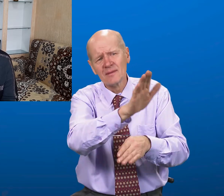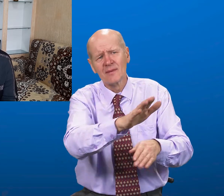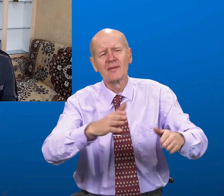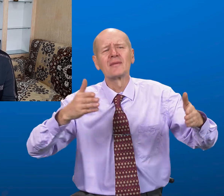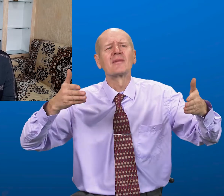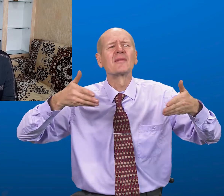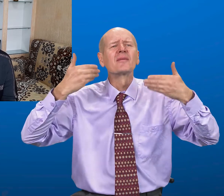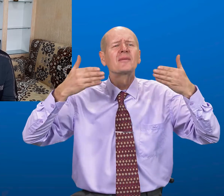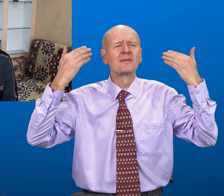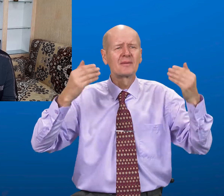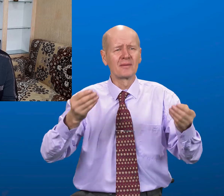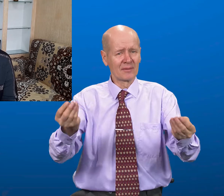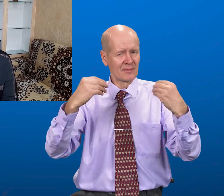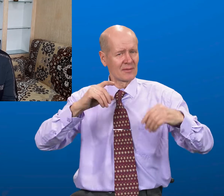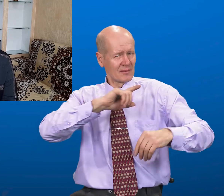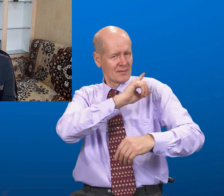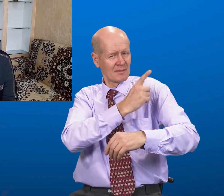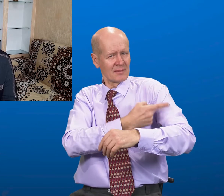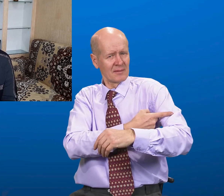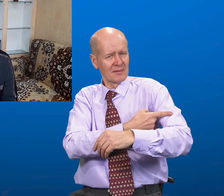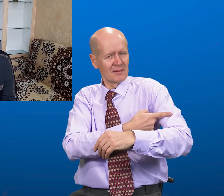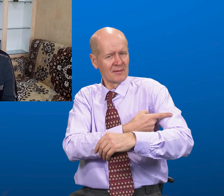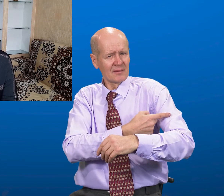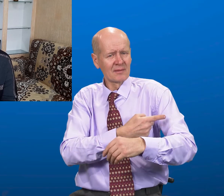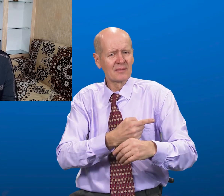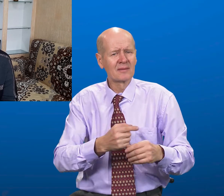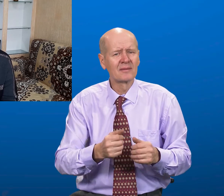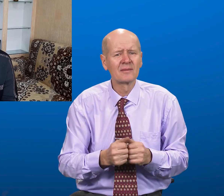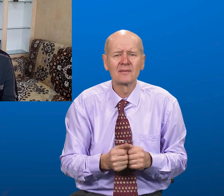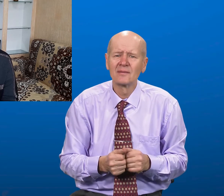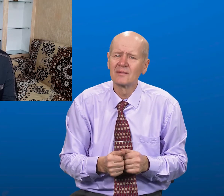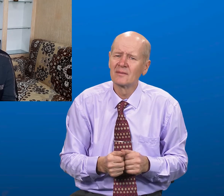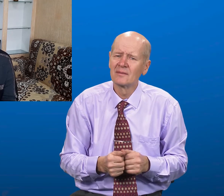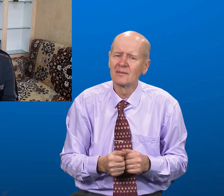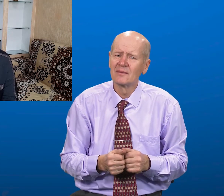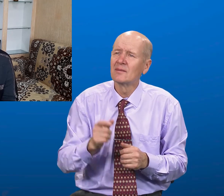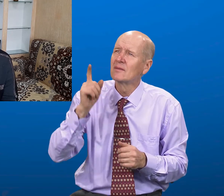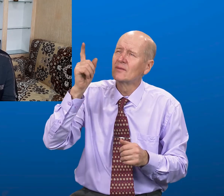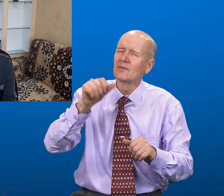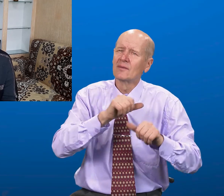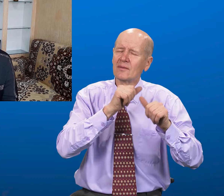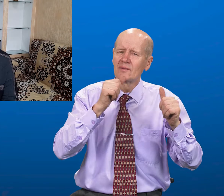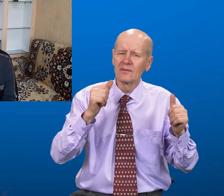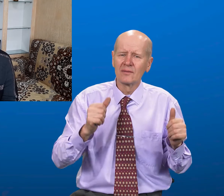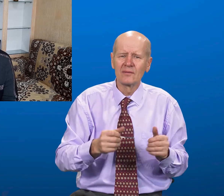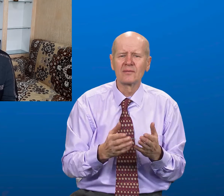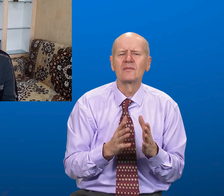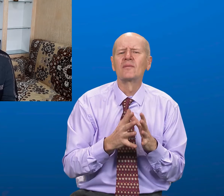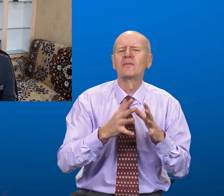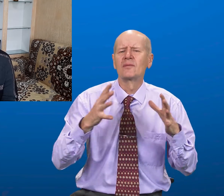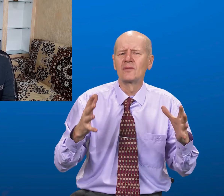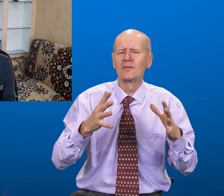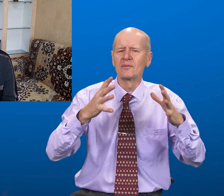облегчение и дает силы все перенести. И его безмерное величие и